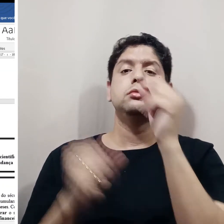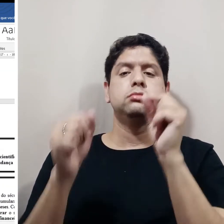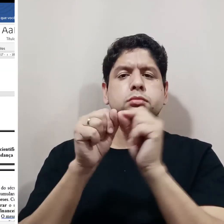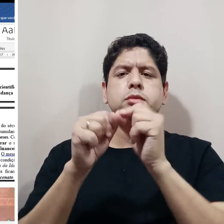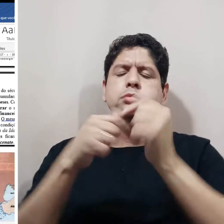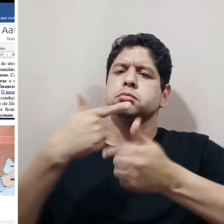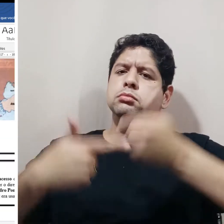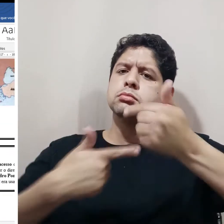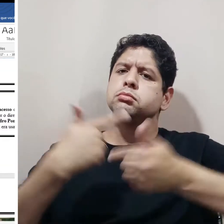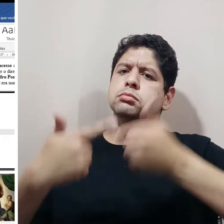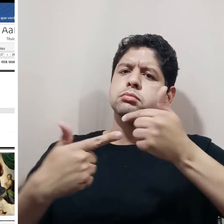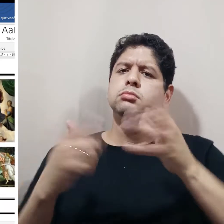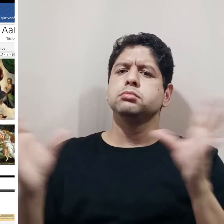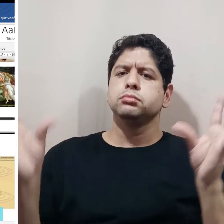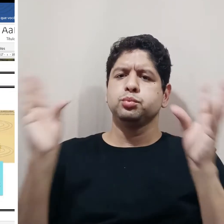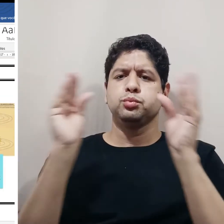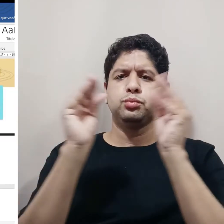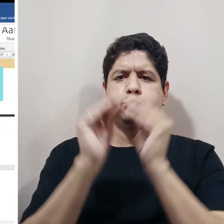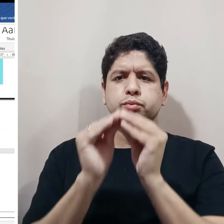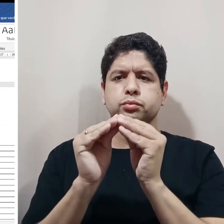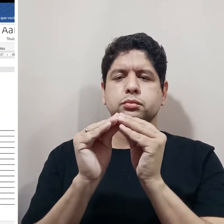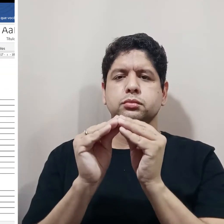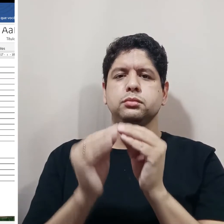do texto,